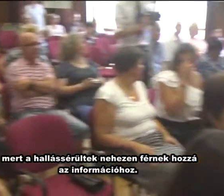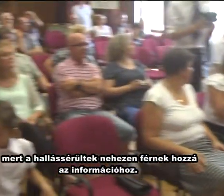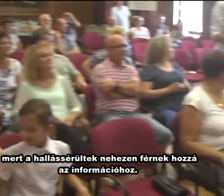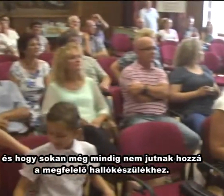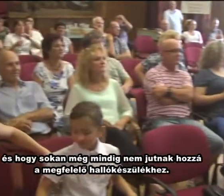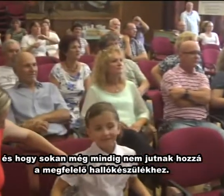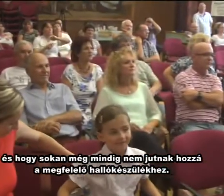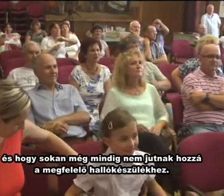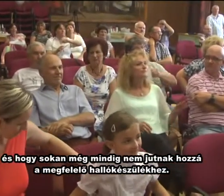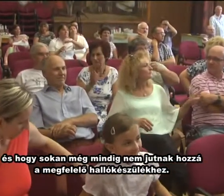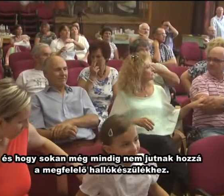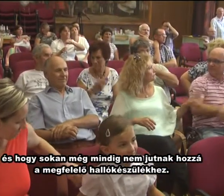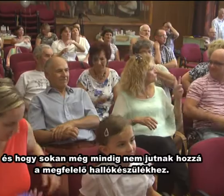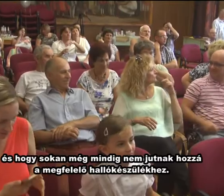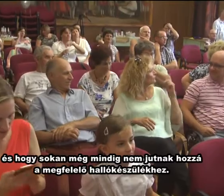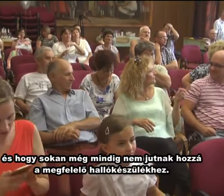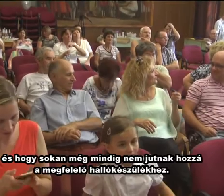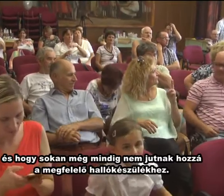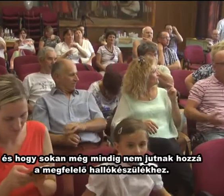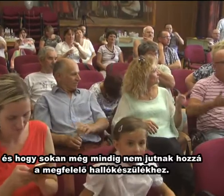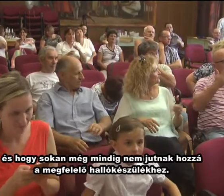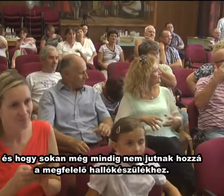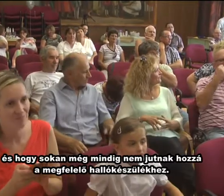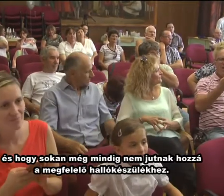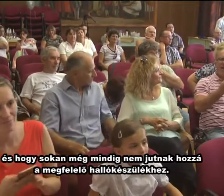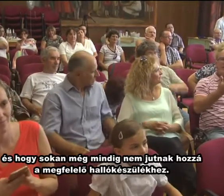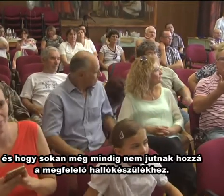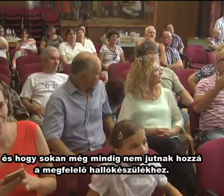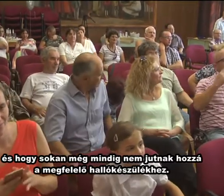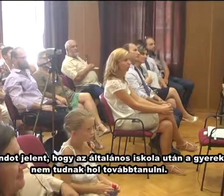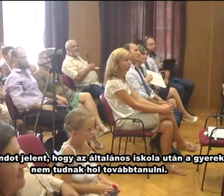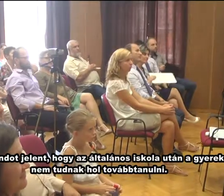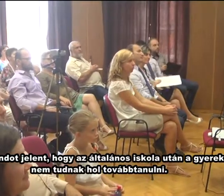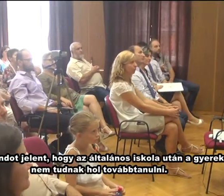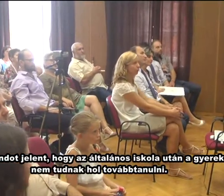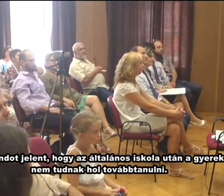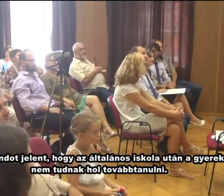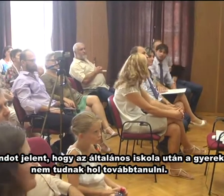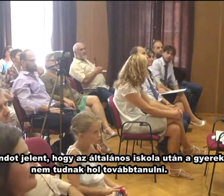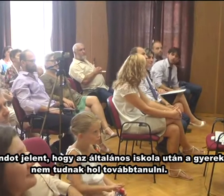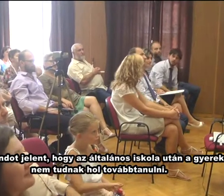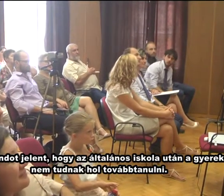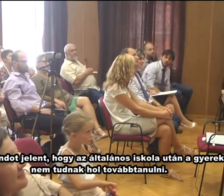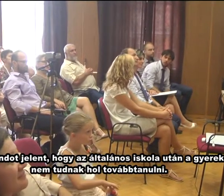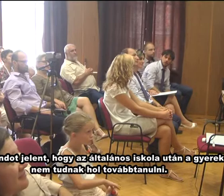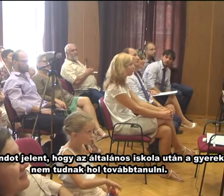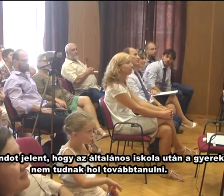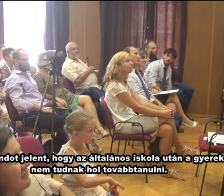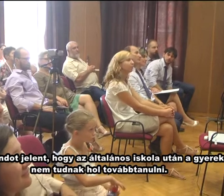munkát, és hogy sokan még mindig nem jutnak hozzá a megfelelő hallókészülékhez. Az is gondot jelent, hogy az általános iskola után a